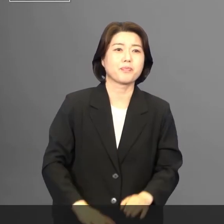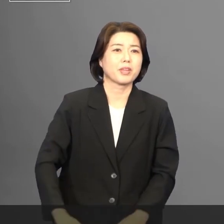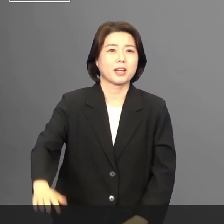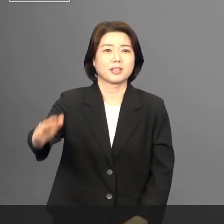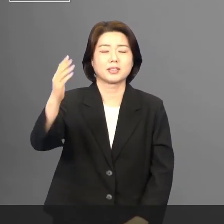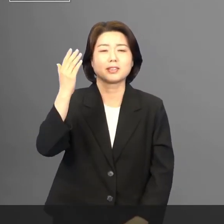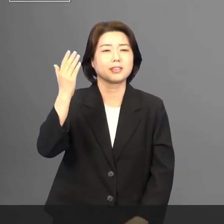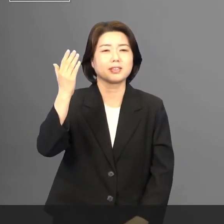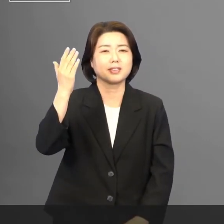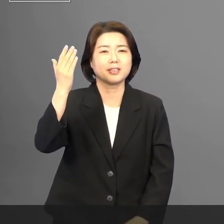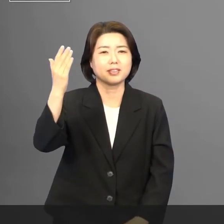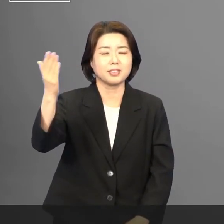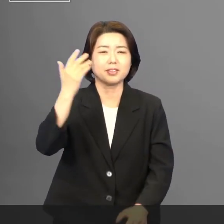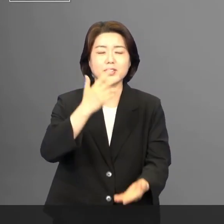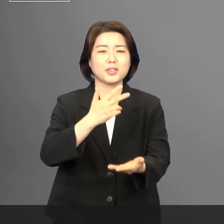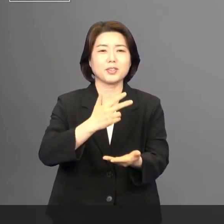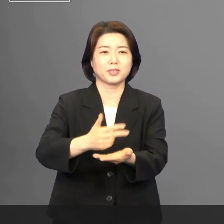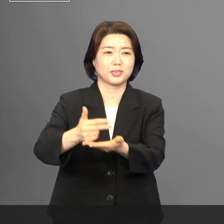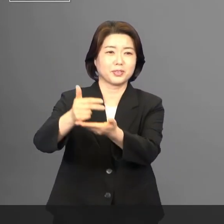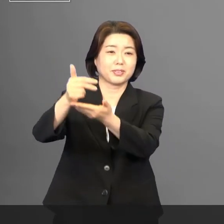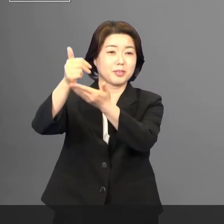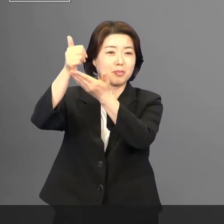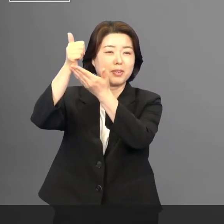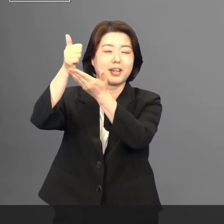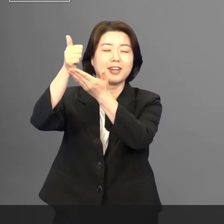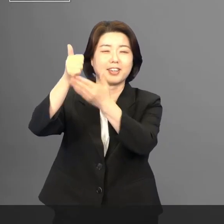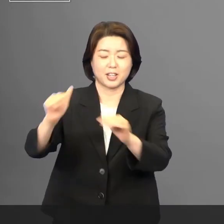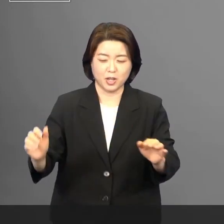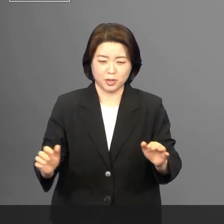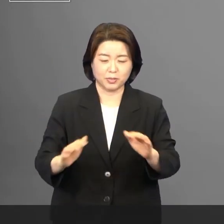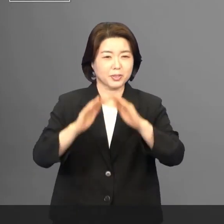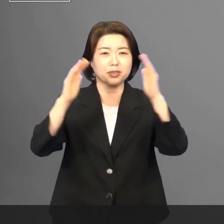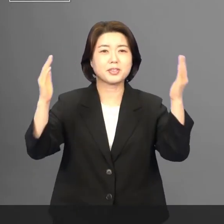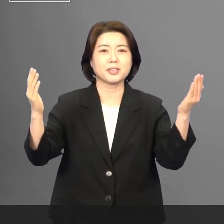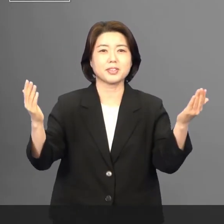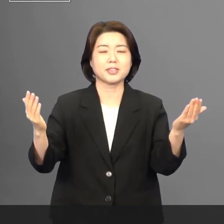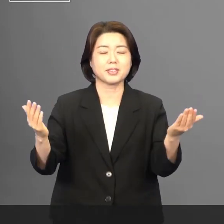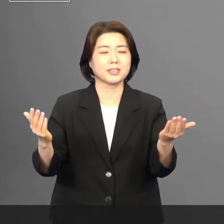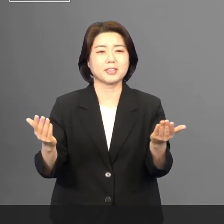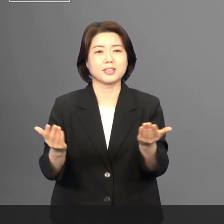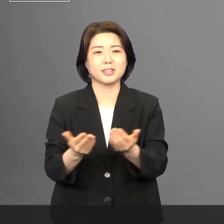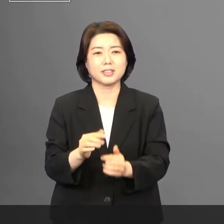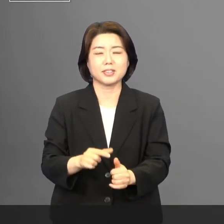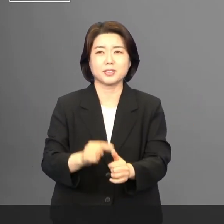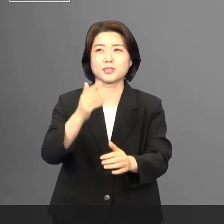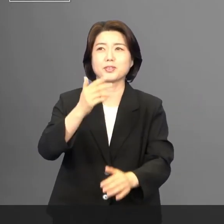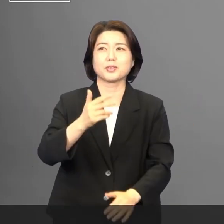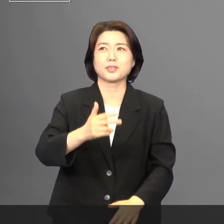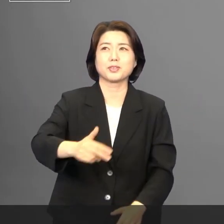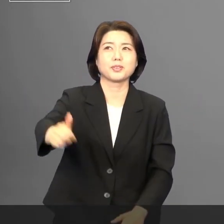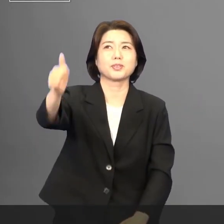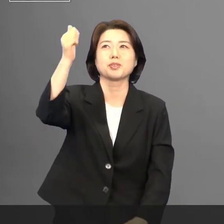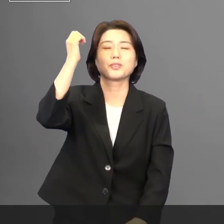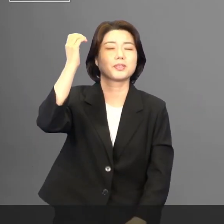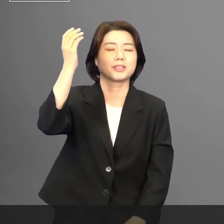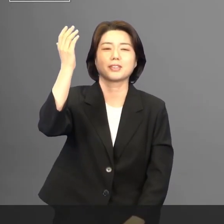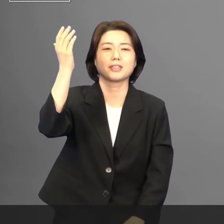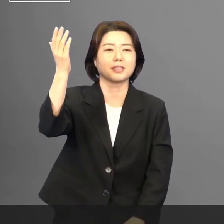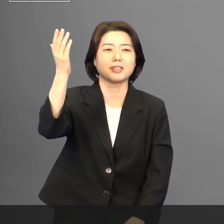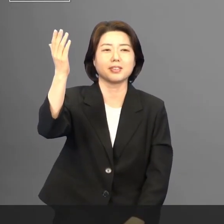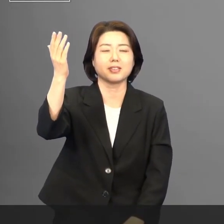love through the storm He is